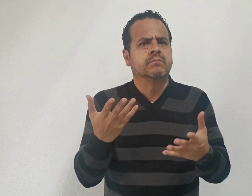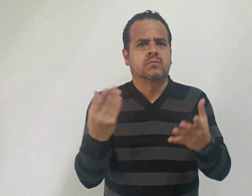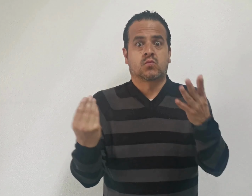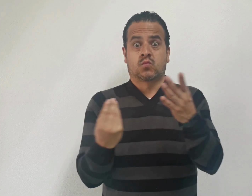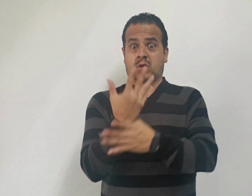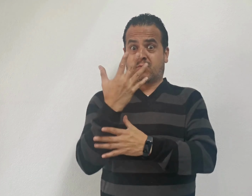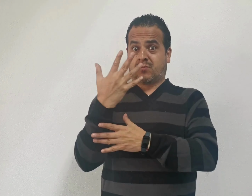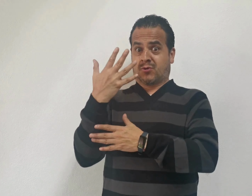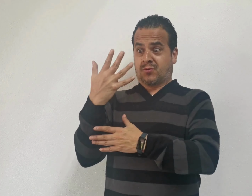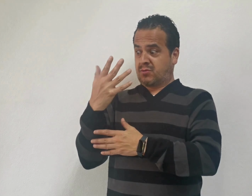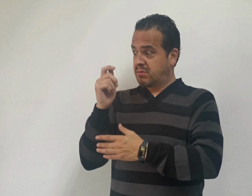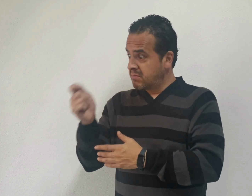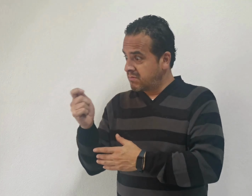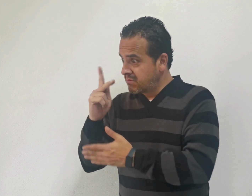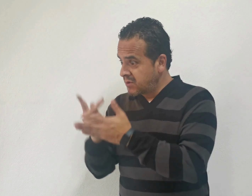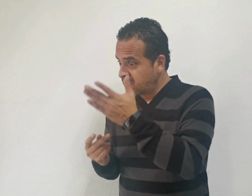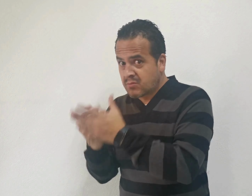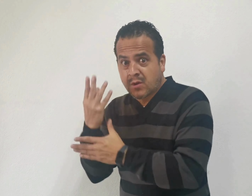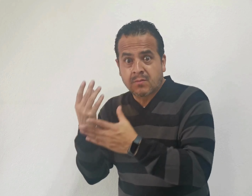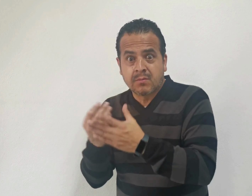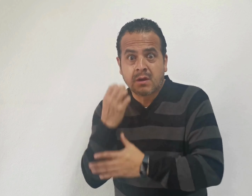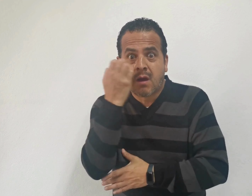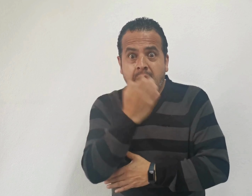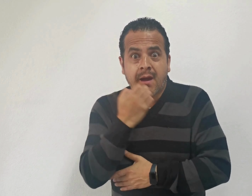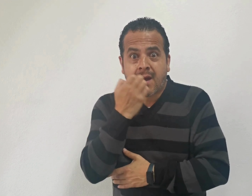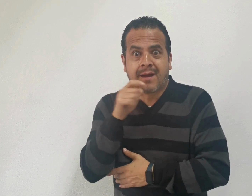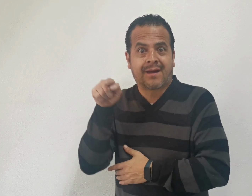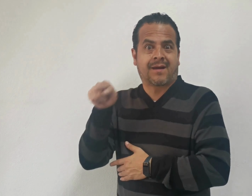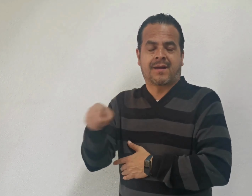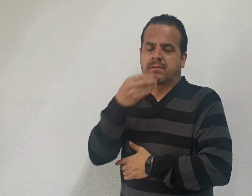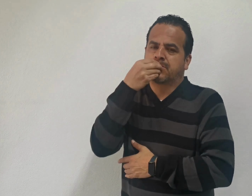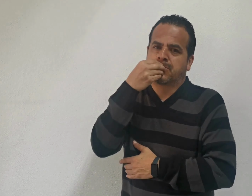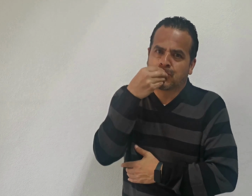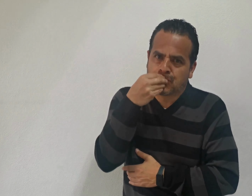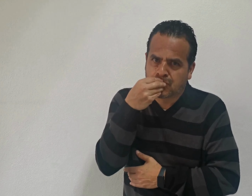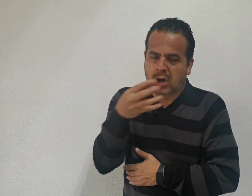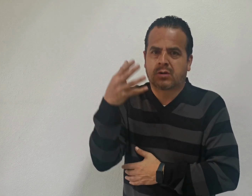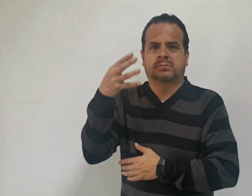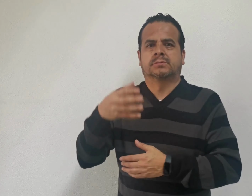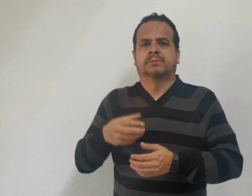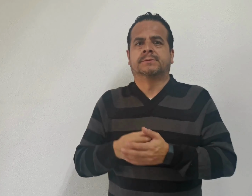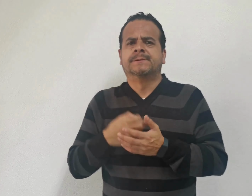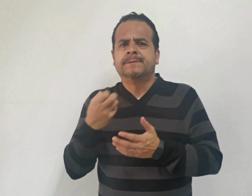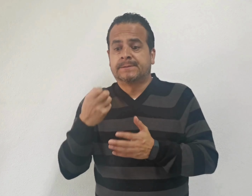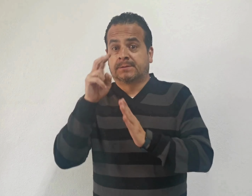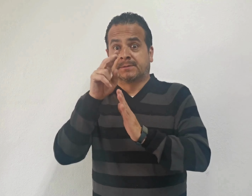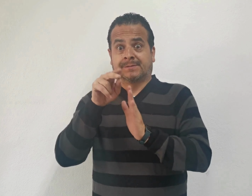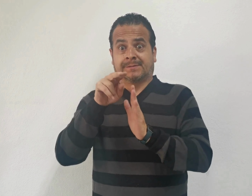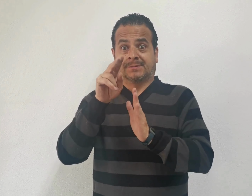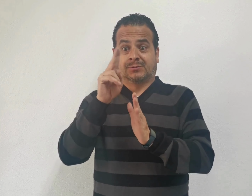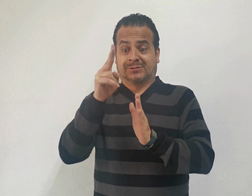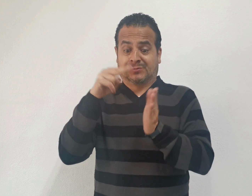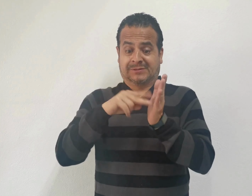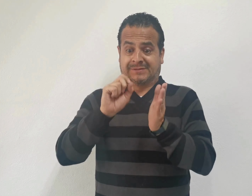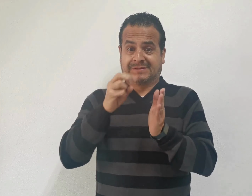arranque de Nueva pila nueva energía nuevas libretas nuevo todo y creo que algo que me motivó mucho de acabar el